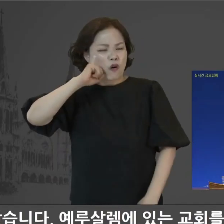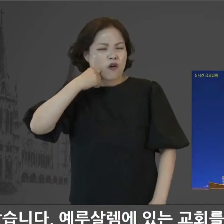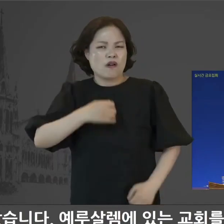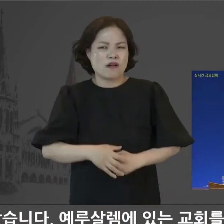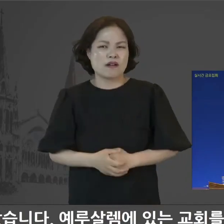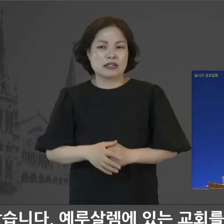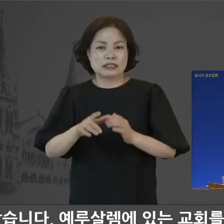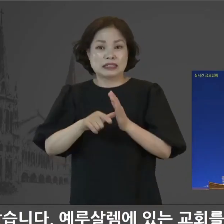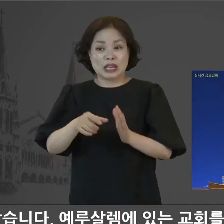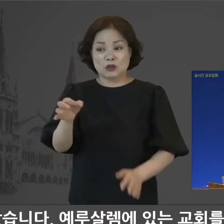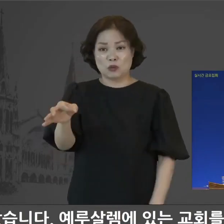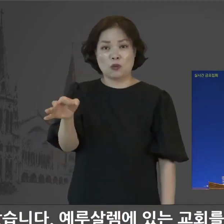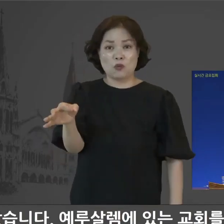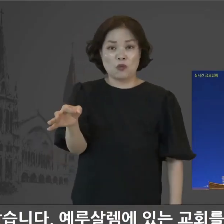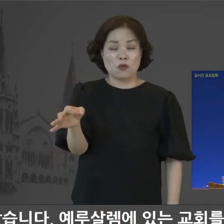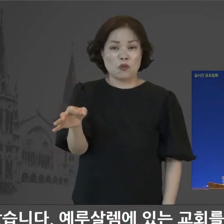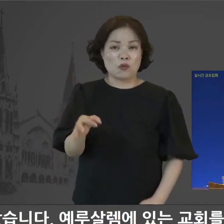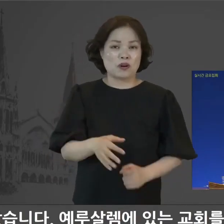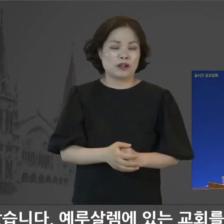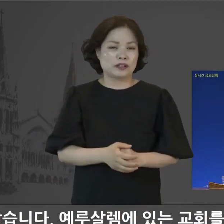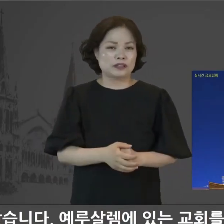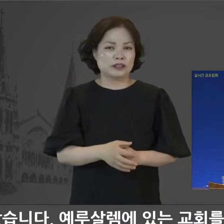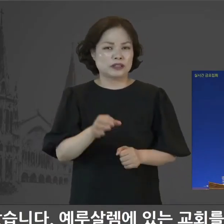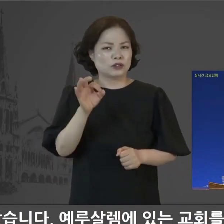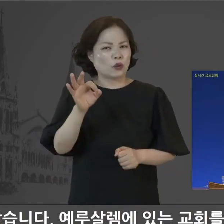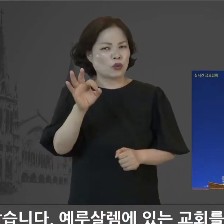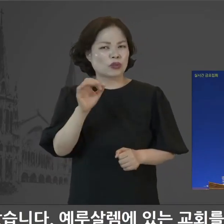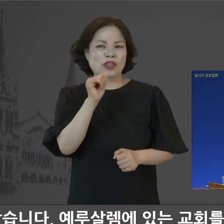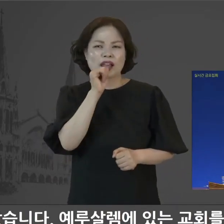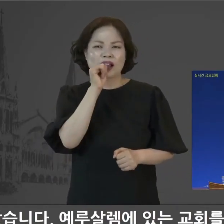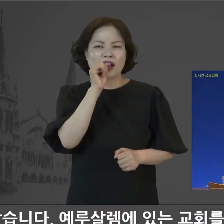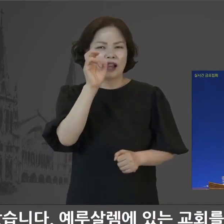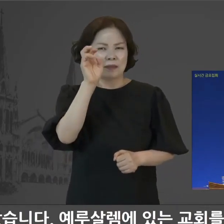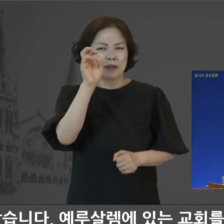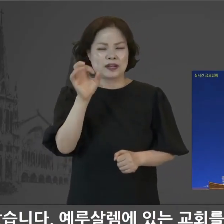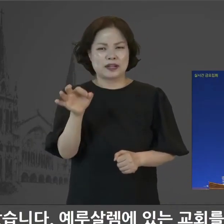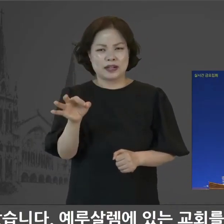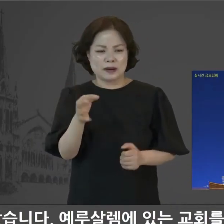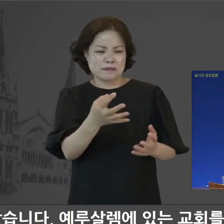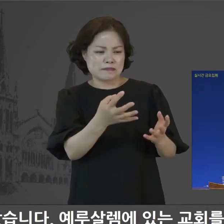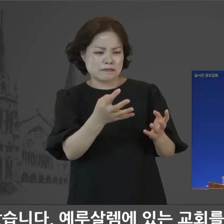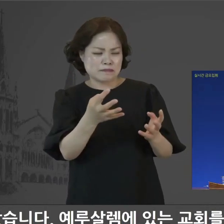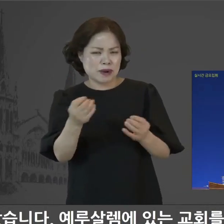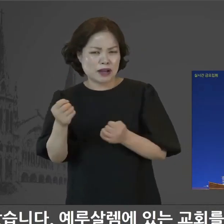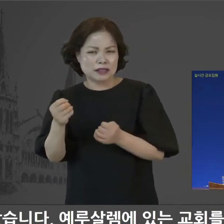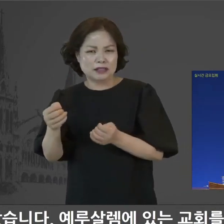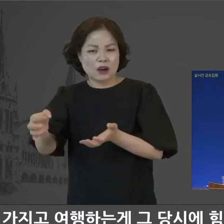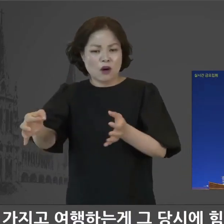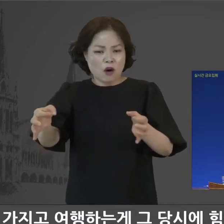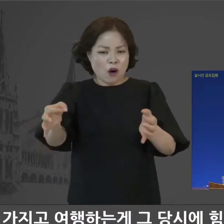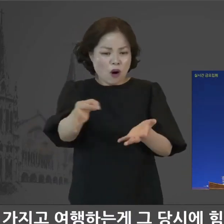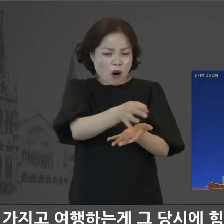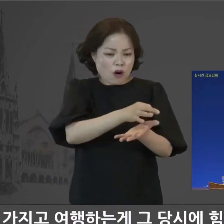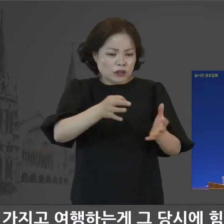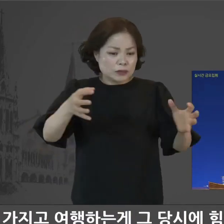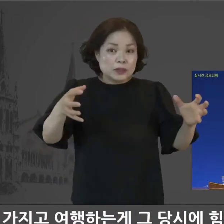그 당시에 돈이라는 것이 엽전이었을 것으로 생각이 들고요. 많은 양의 헌금을 하면